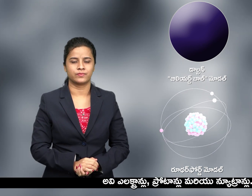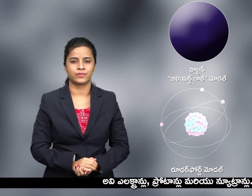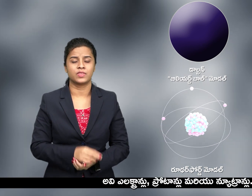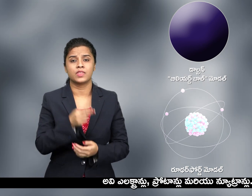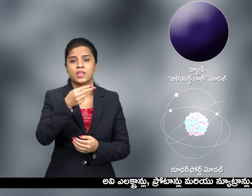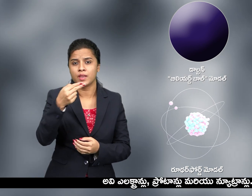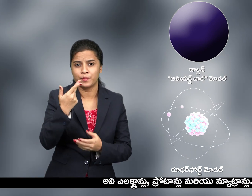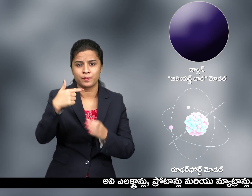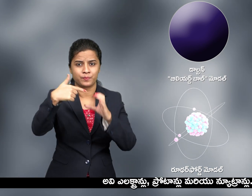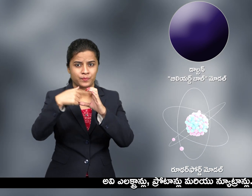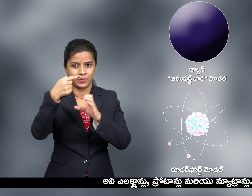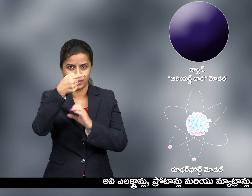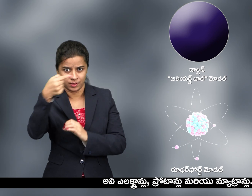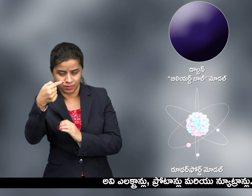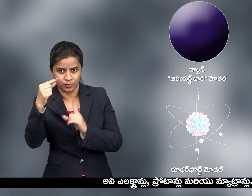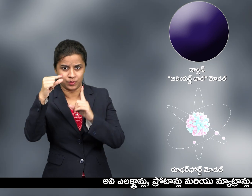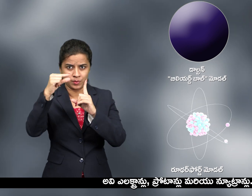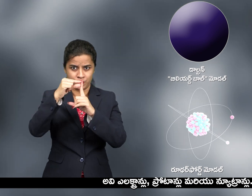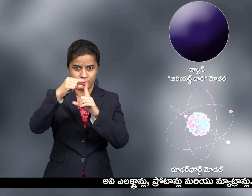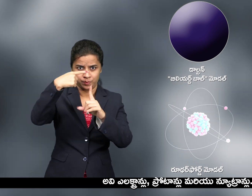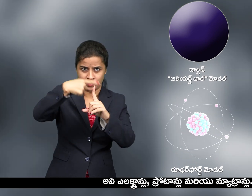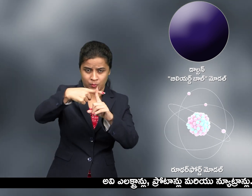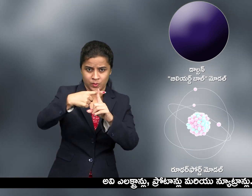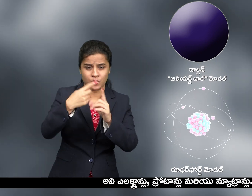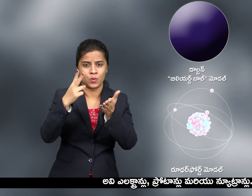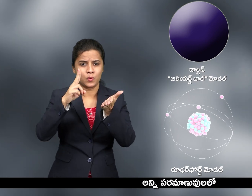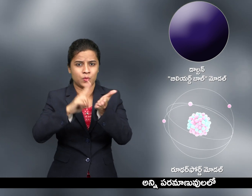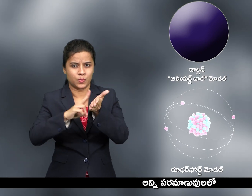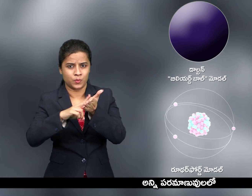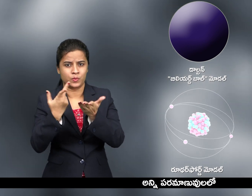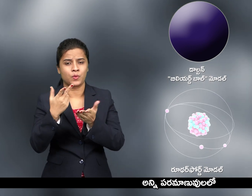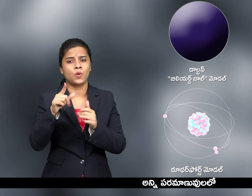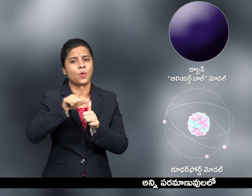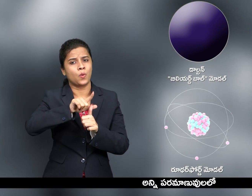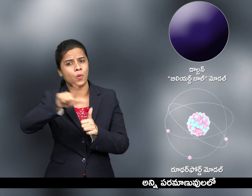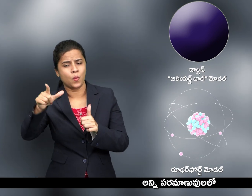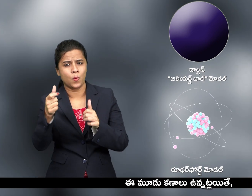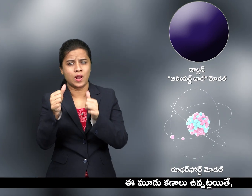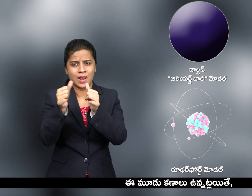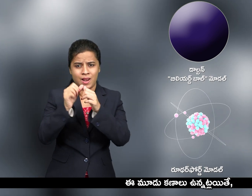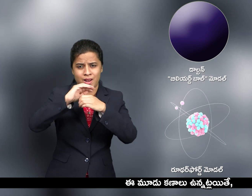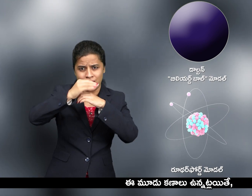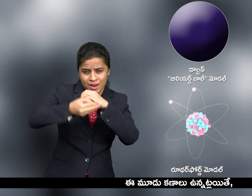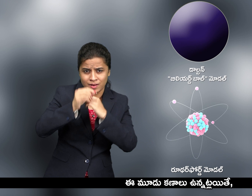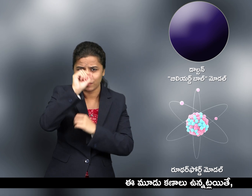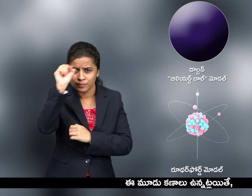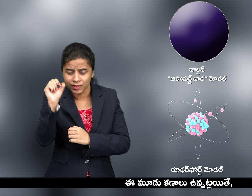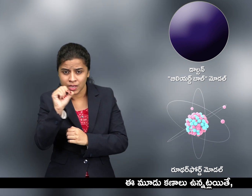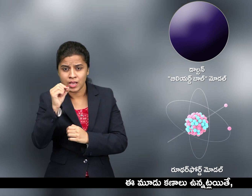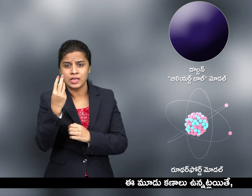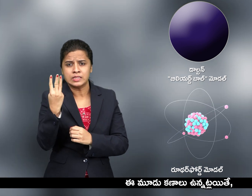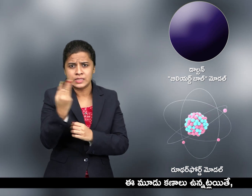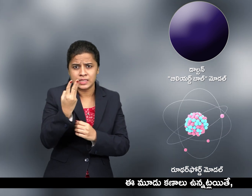అవి ఎలక్ట్రాన్లు, ప్రోటాన్లు మరియు న్యూట్రాన్లు. అన్ని పరమాణువులలో ఈ 3 కణాలు